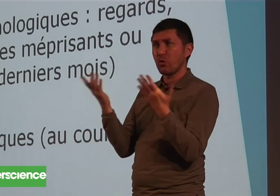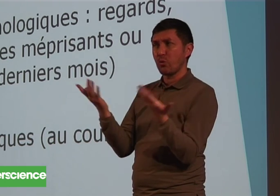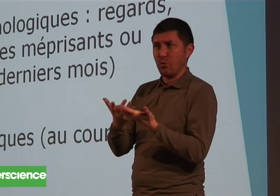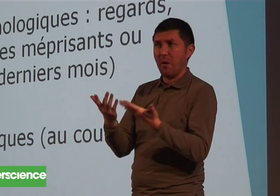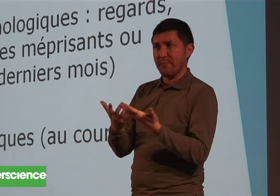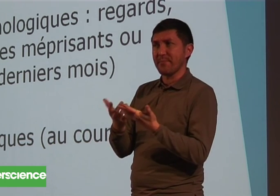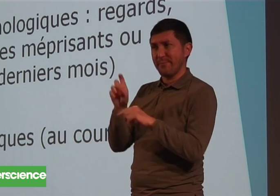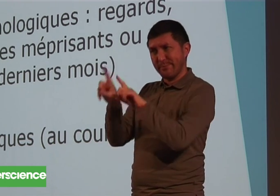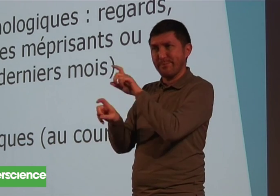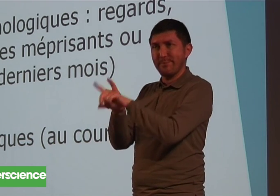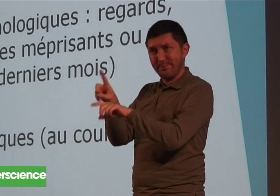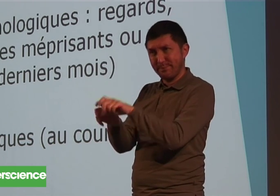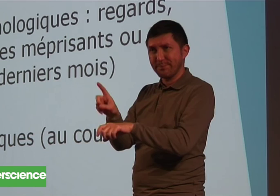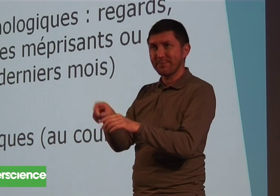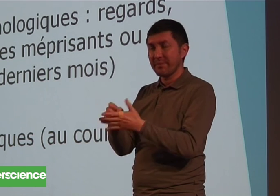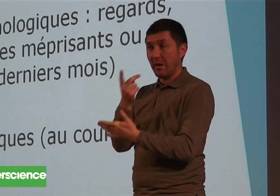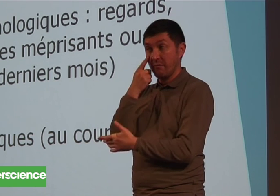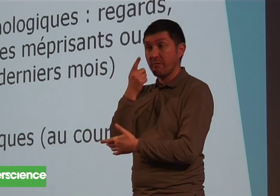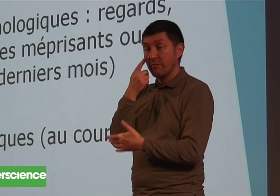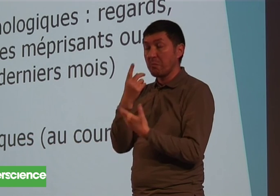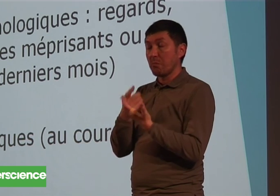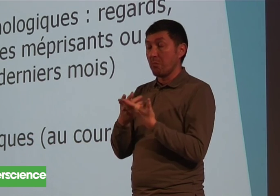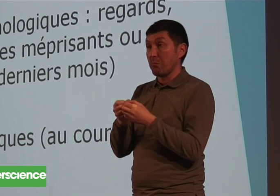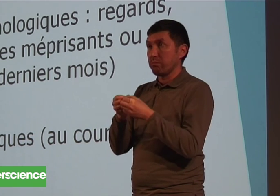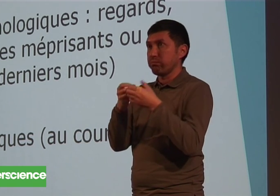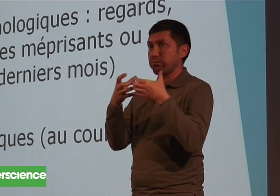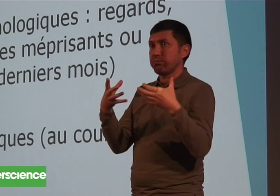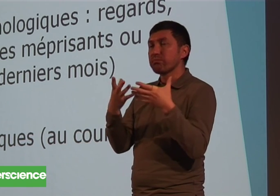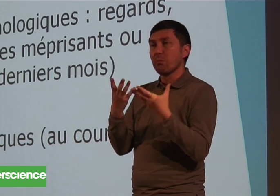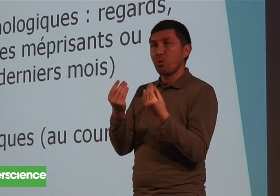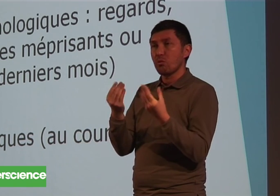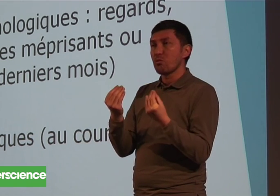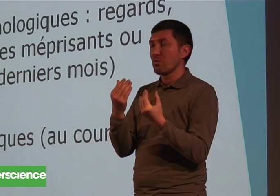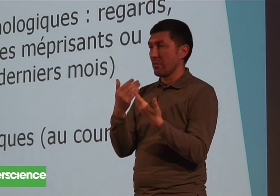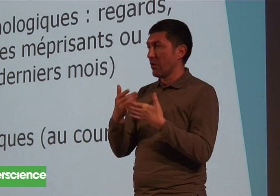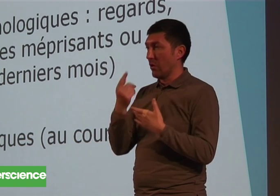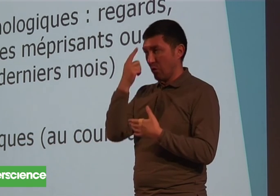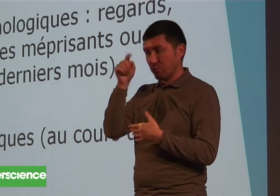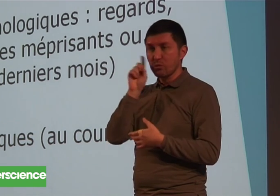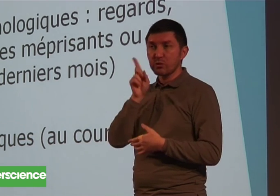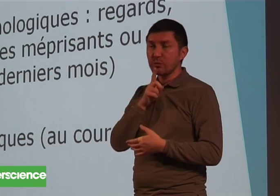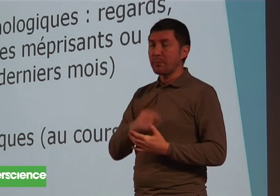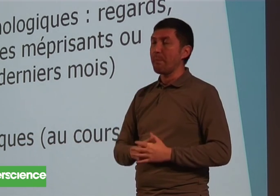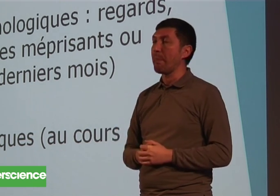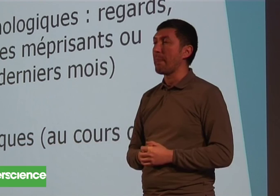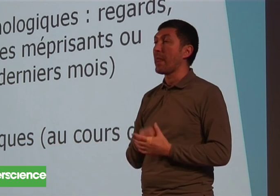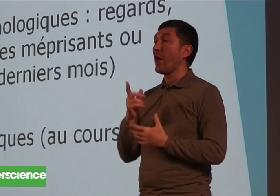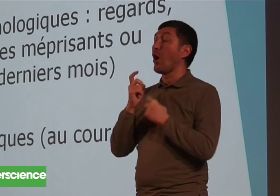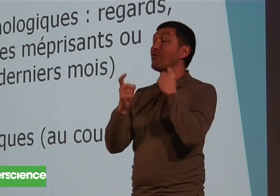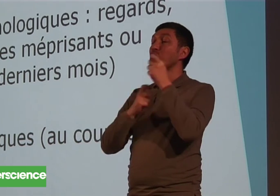également plus importantes dans le BSSM. Alors, quand on parle de violences subies, en fait, il s'agit